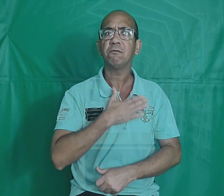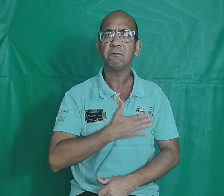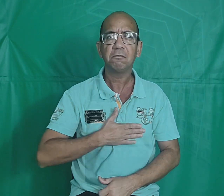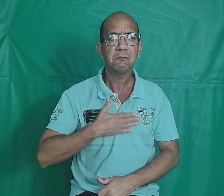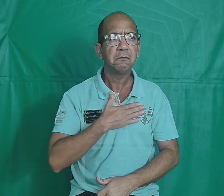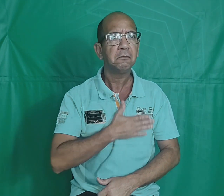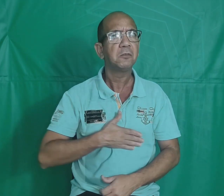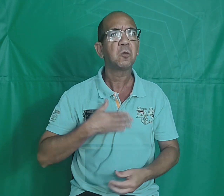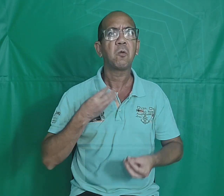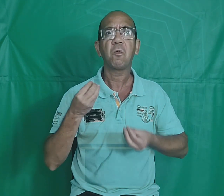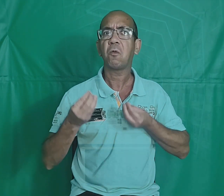deixando muito alegre.